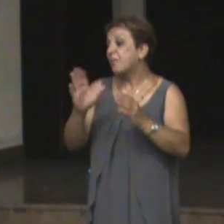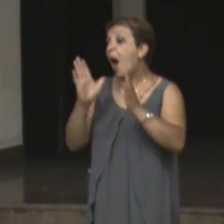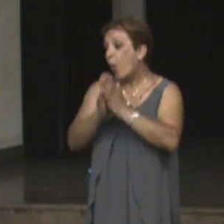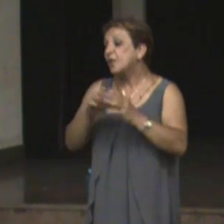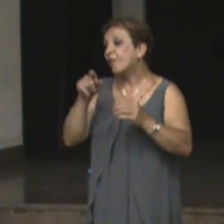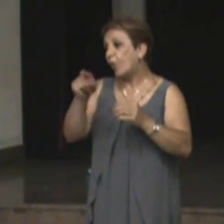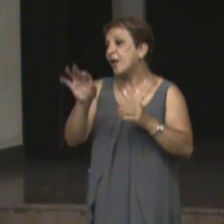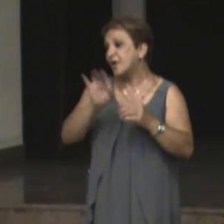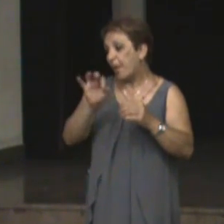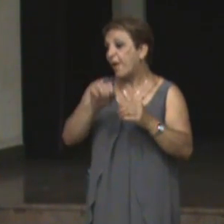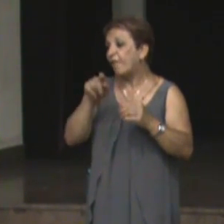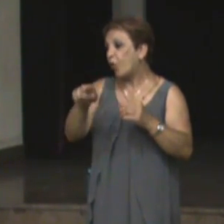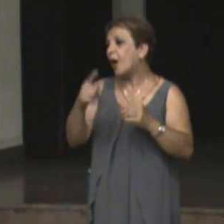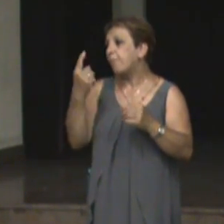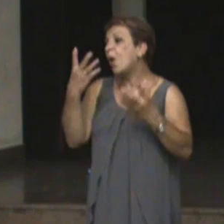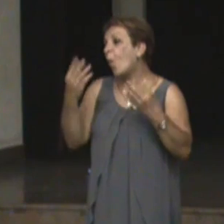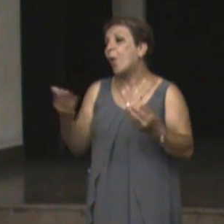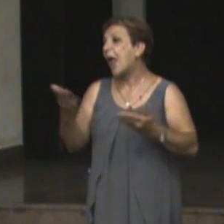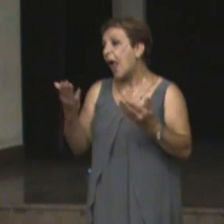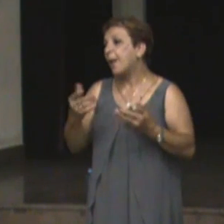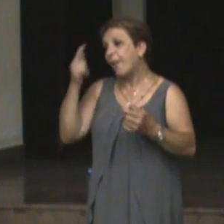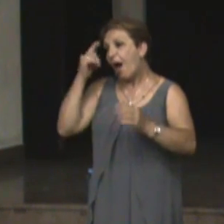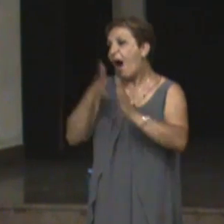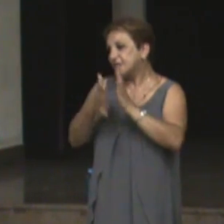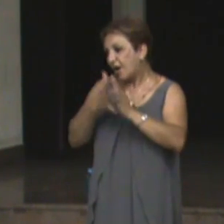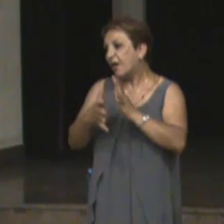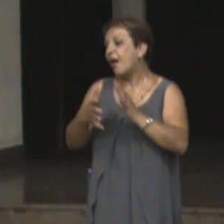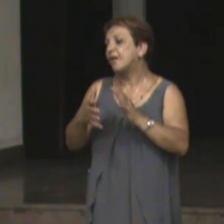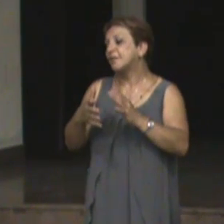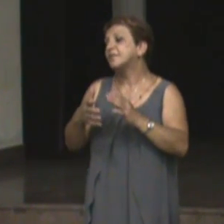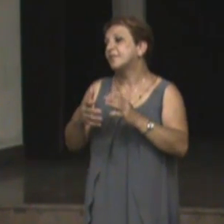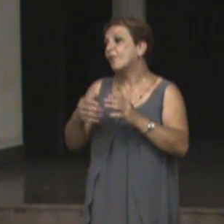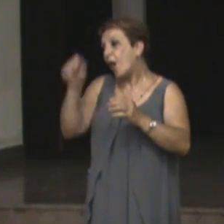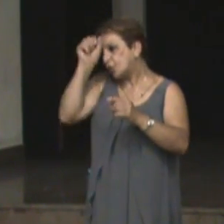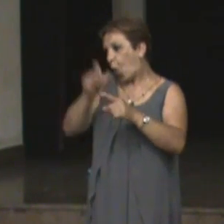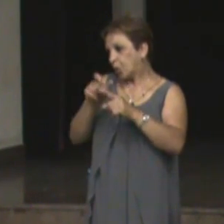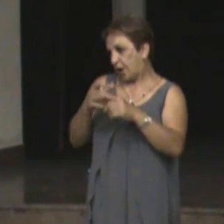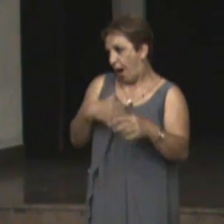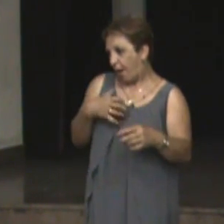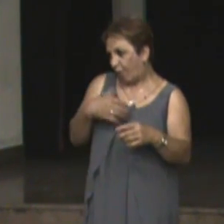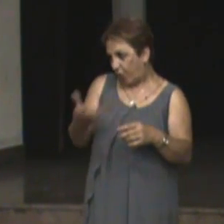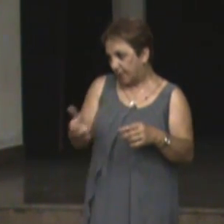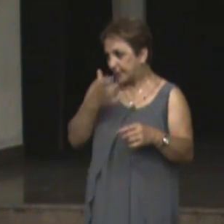համար, որպեսզի մի օր կարողանանք գիտակցել և հասկանալ։